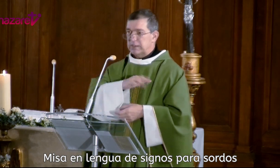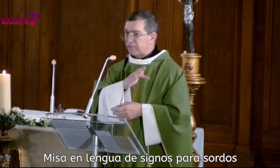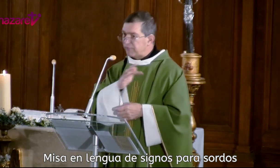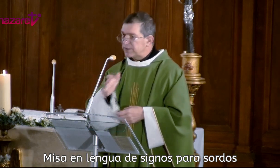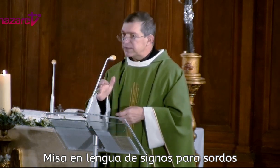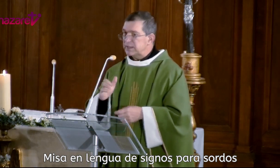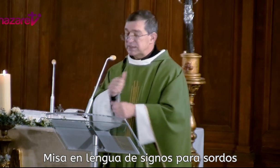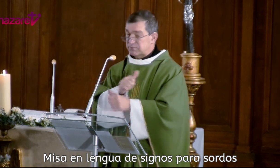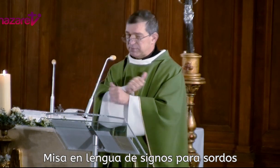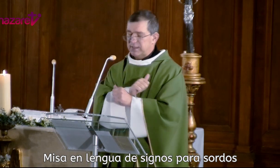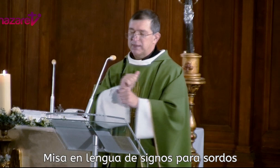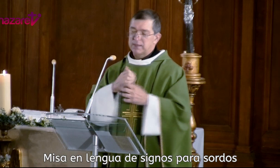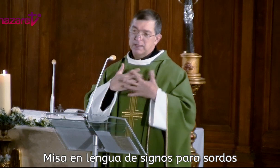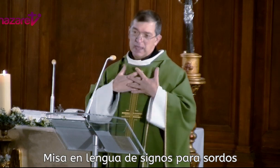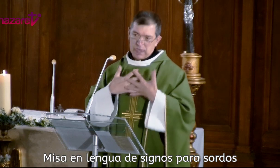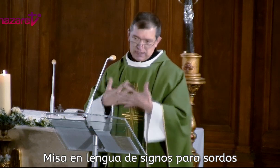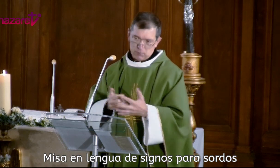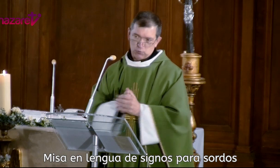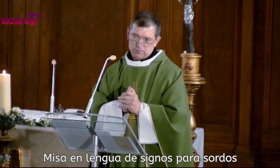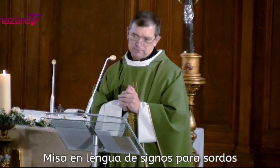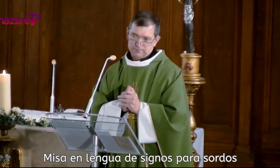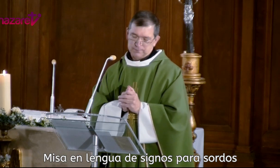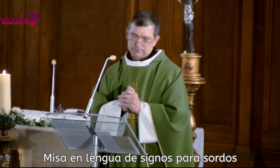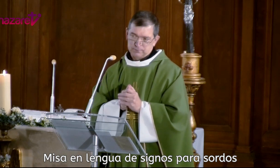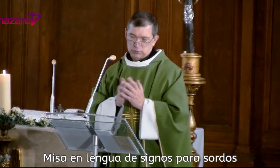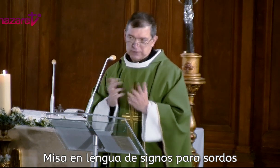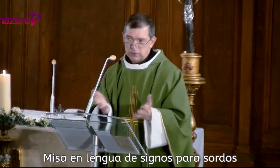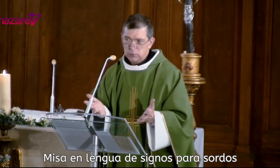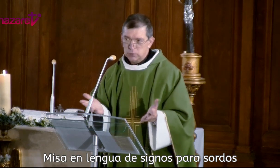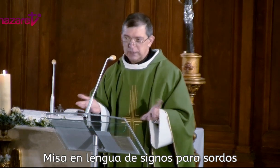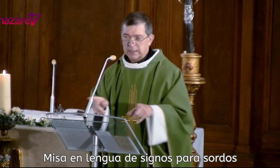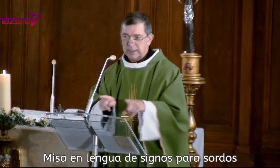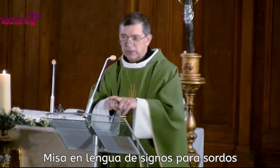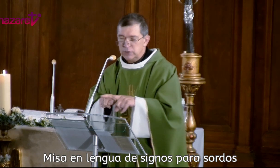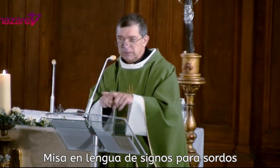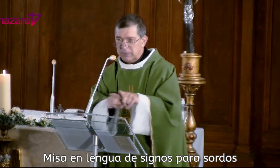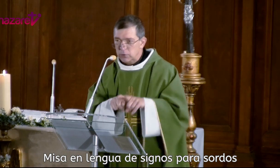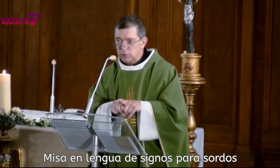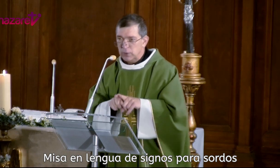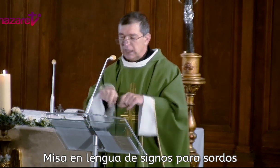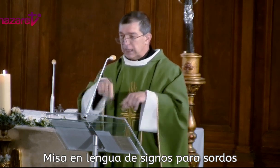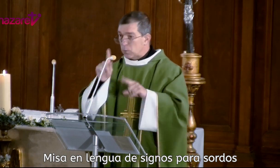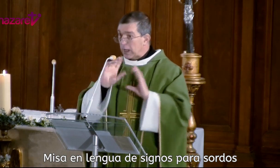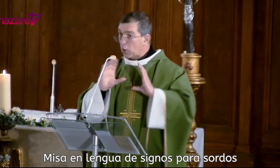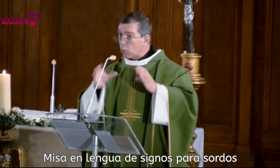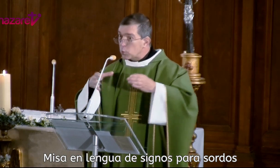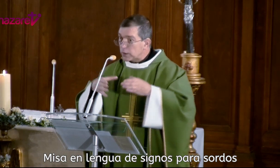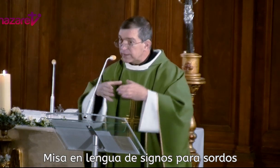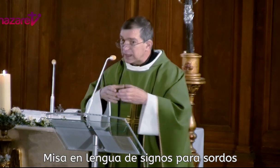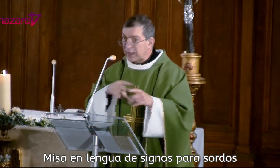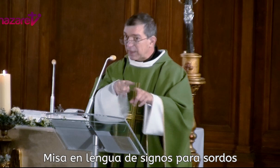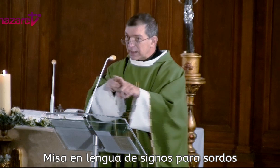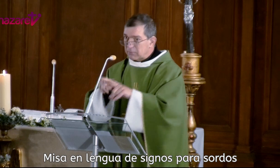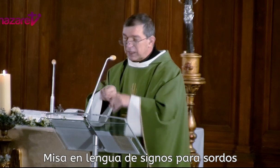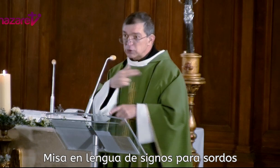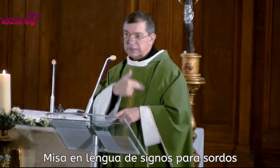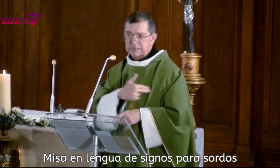fe, esperanza y amor. Por tanto, queridos hermanos, en una comunidad de hermanos